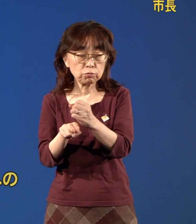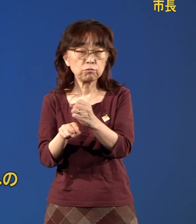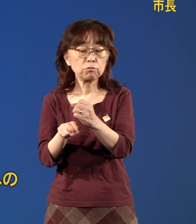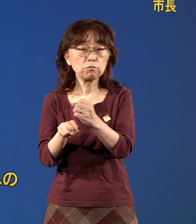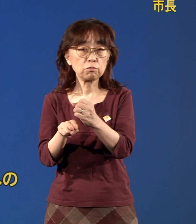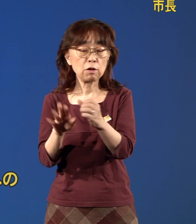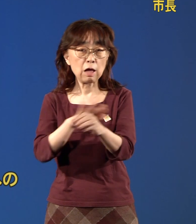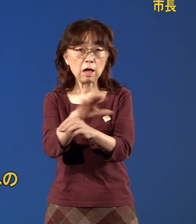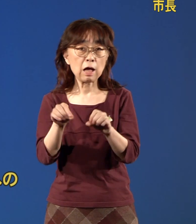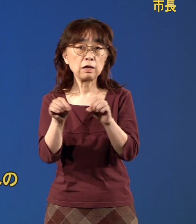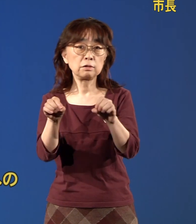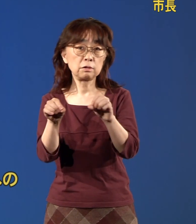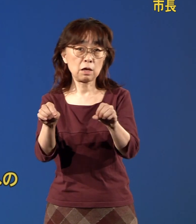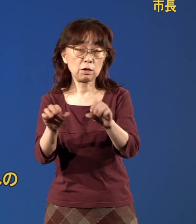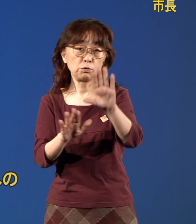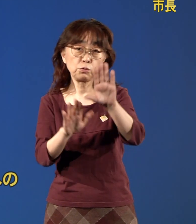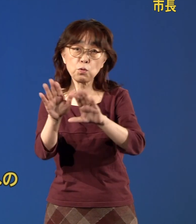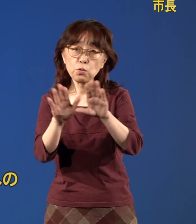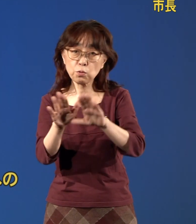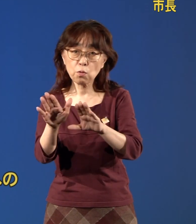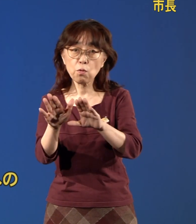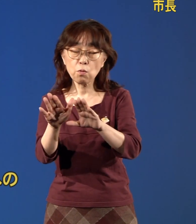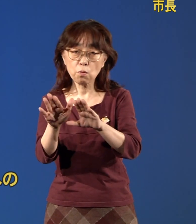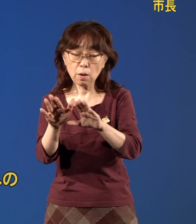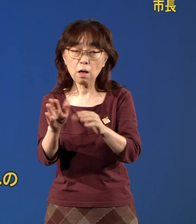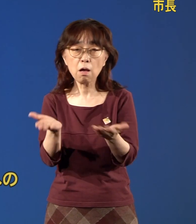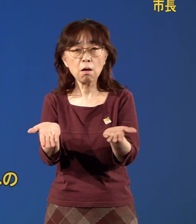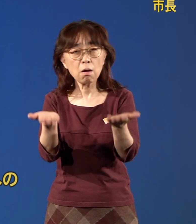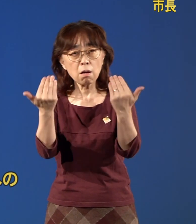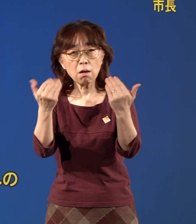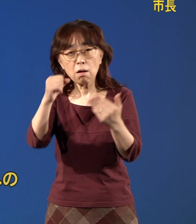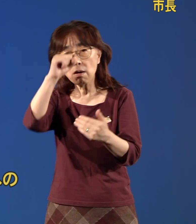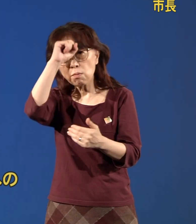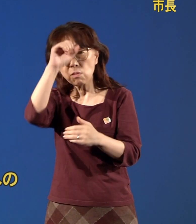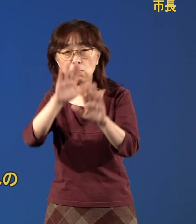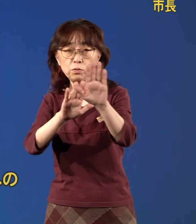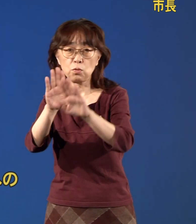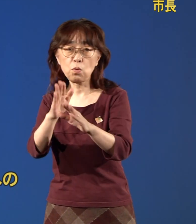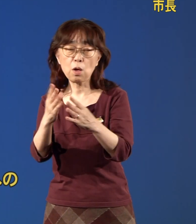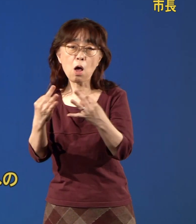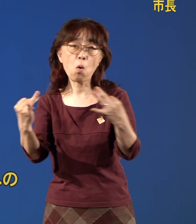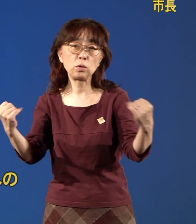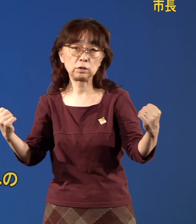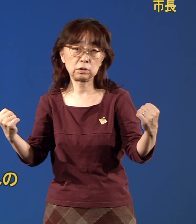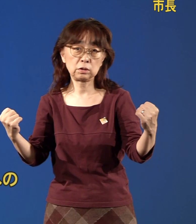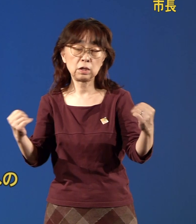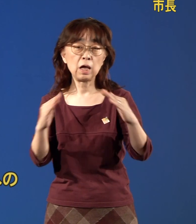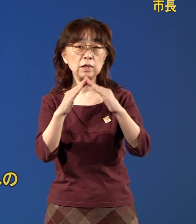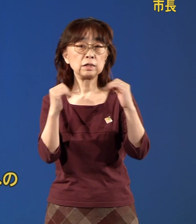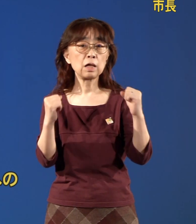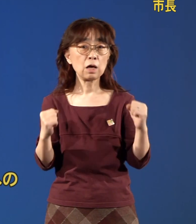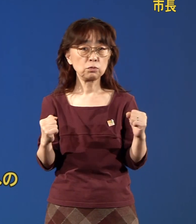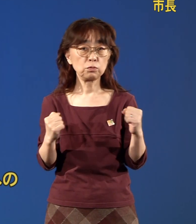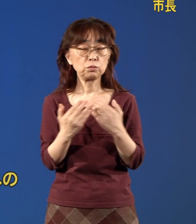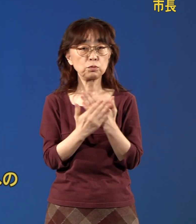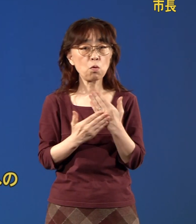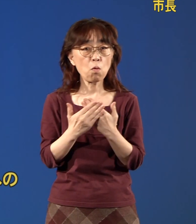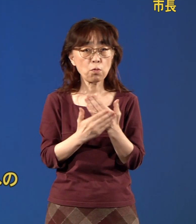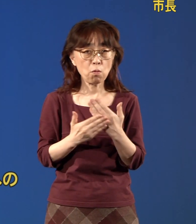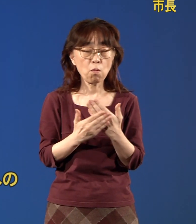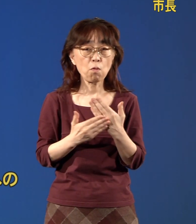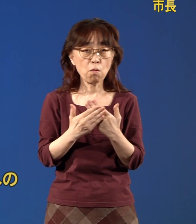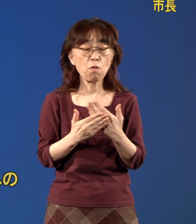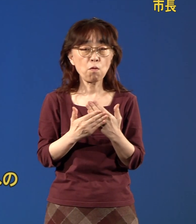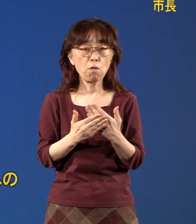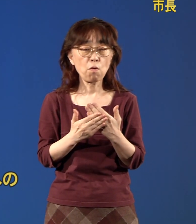にこう、比較的軽症の方が多いということがありますので、自宅療養されるケースがですね、やっ